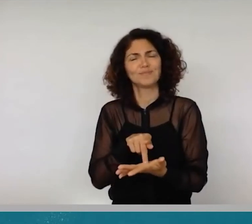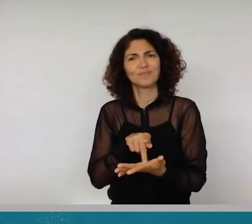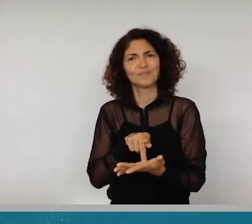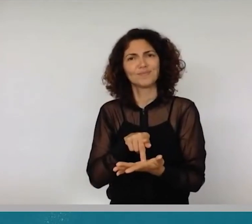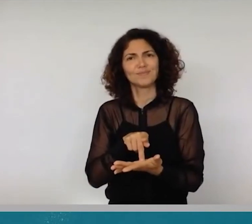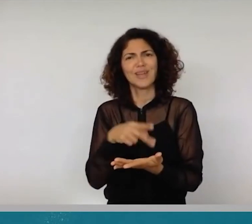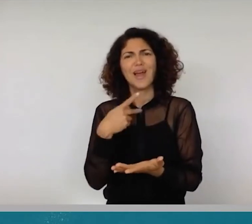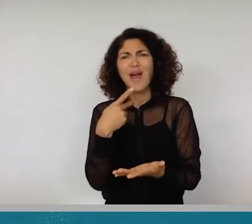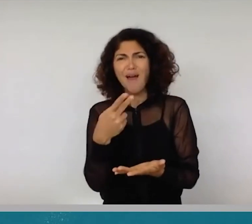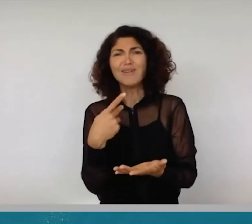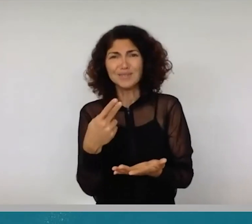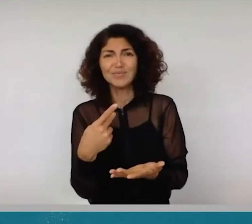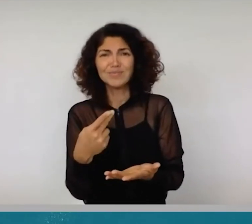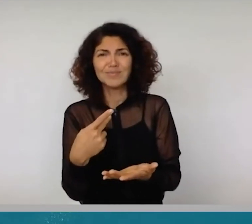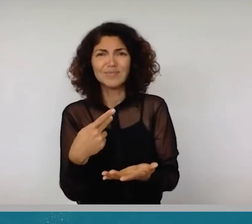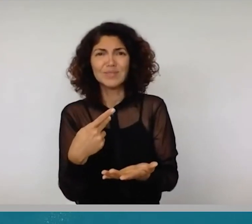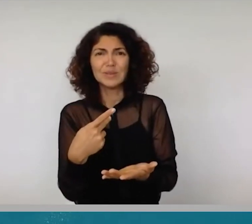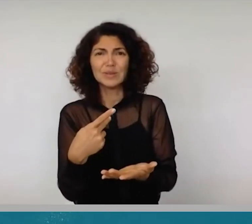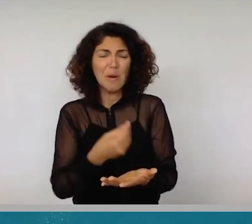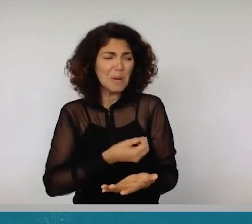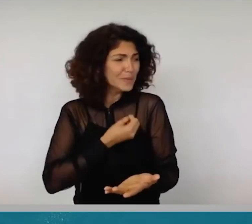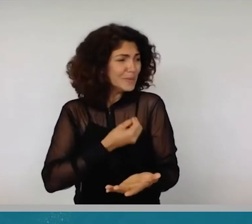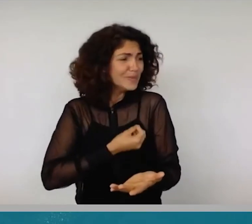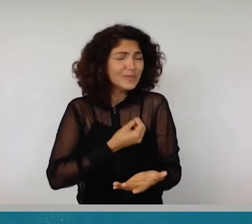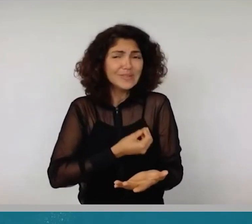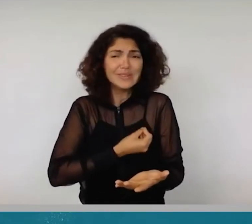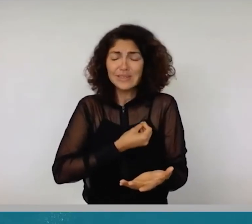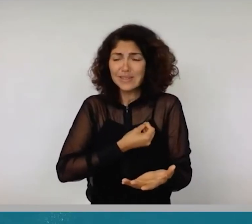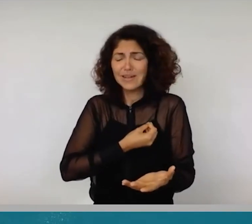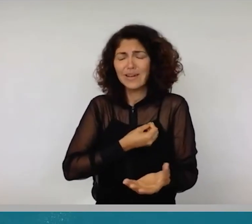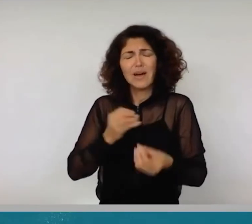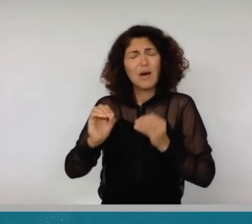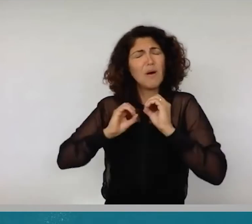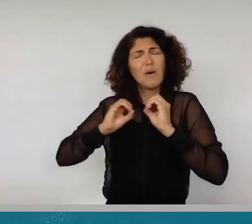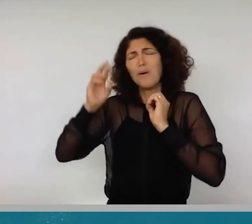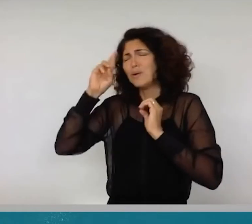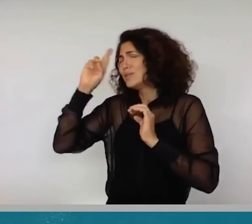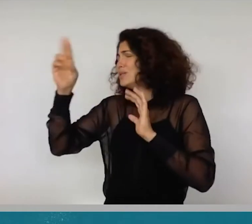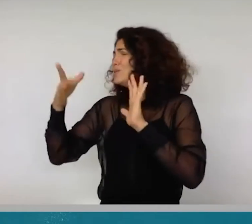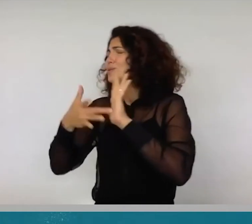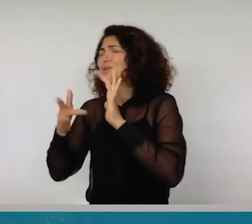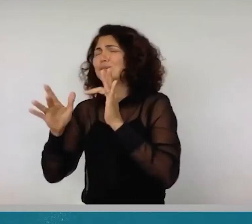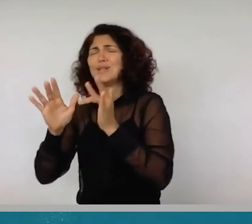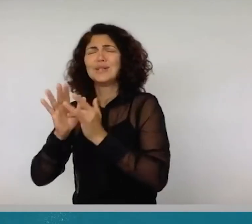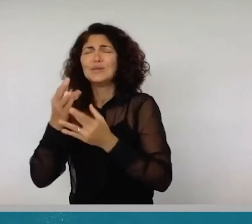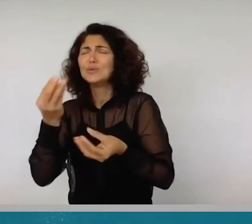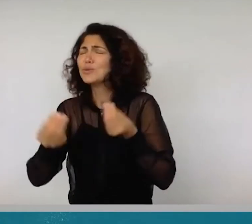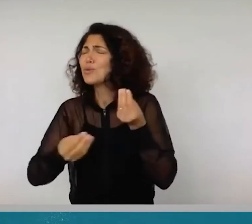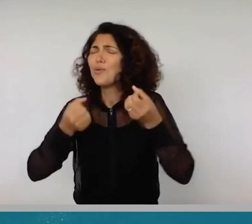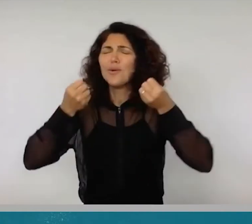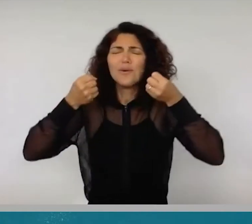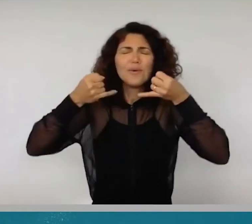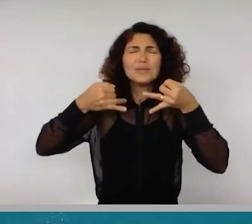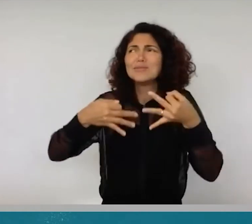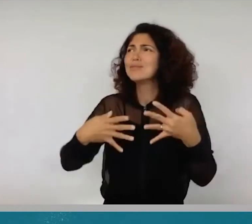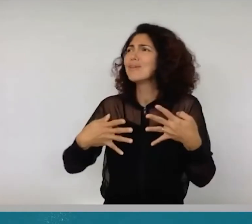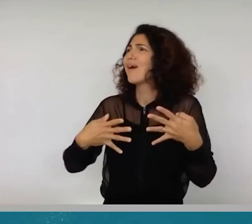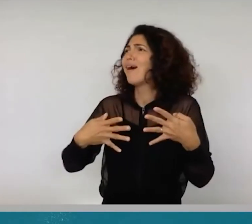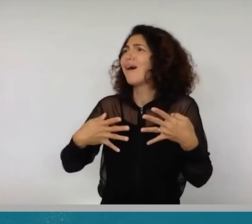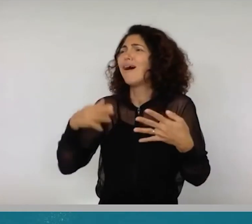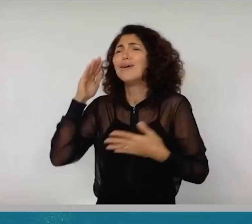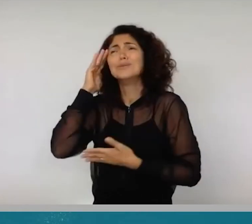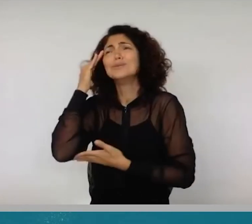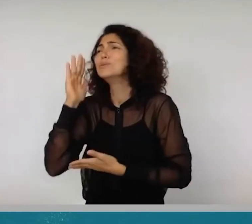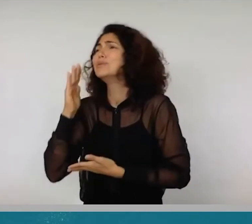somos Senhor Jesus. Eu não sei como vou tentar explicar para vocês. E eu quero dizer para vocês, irmãos,